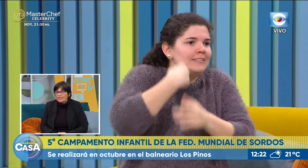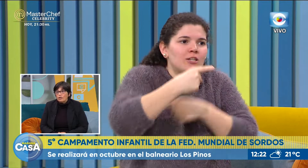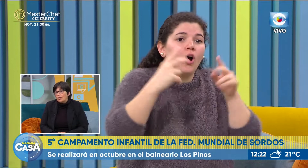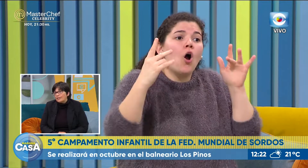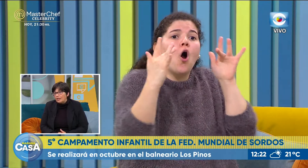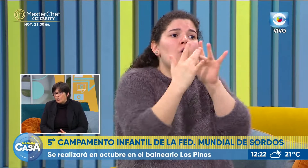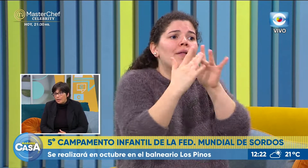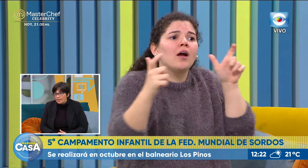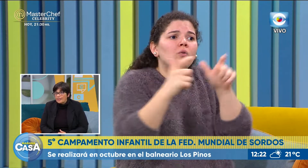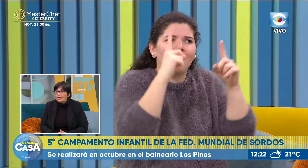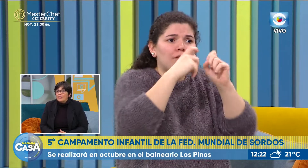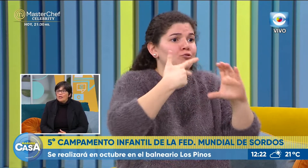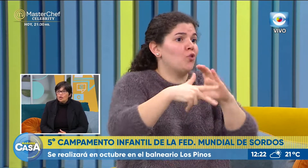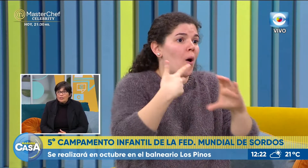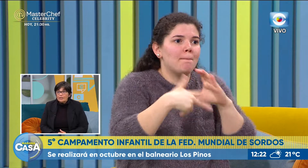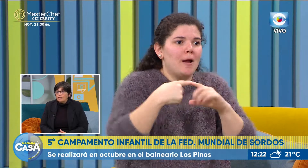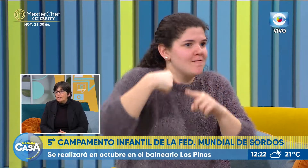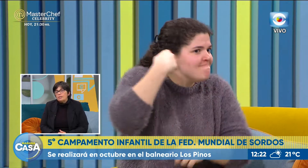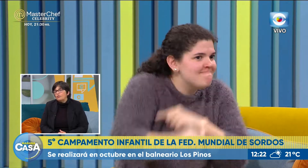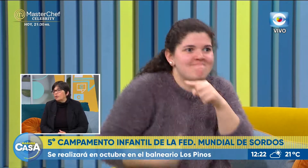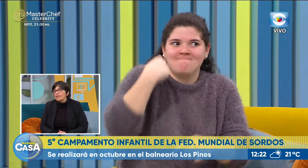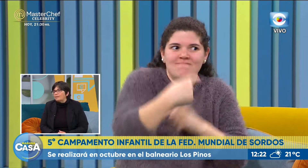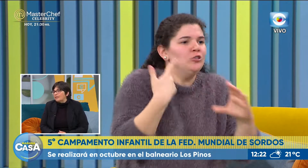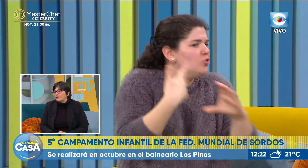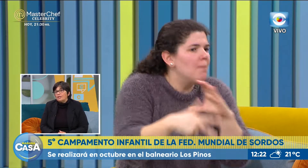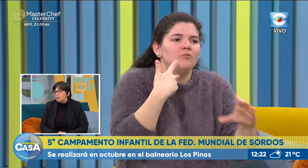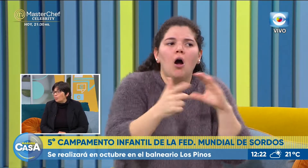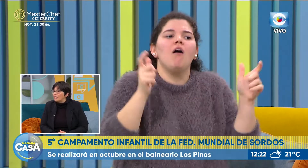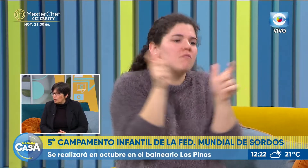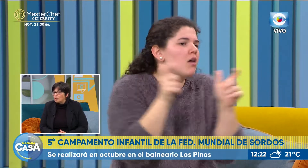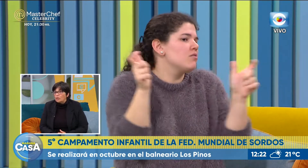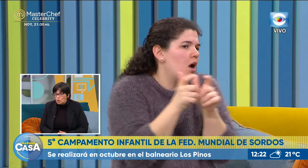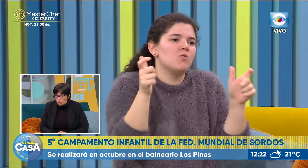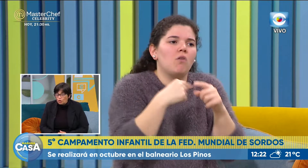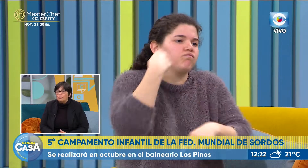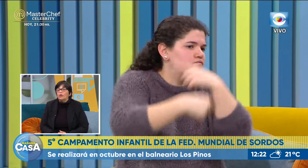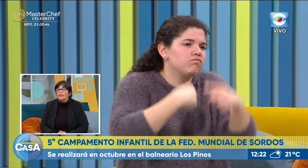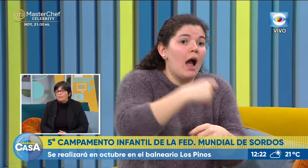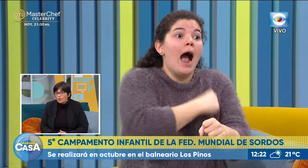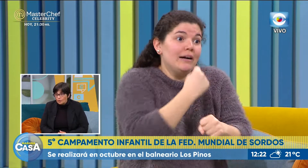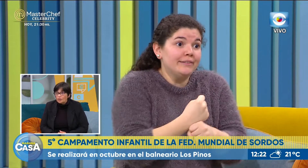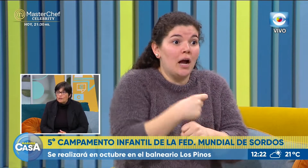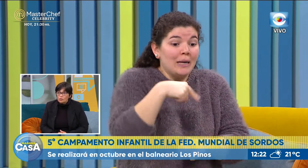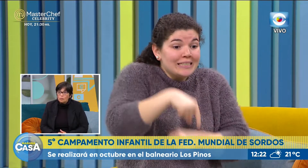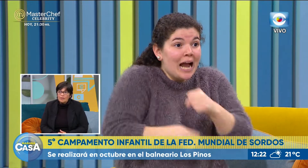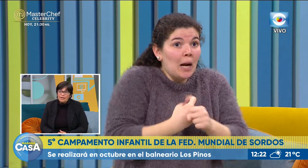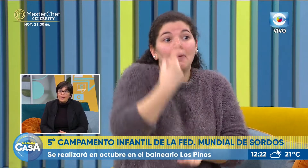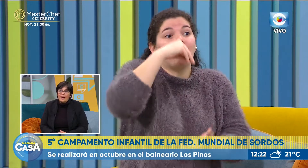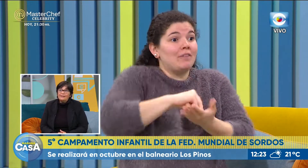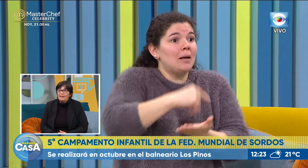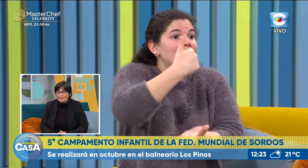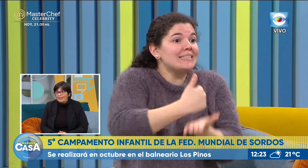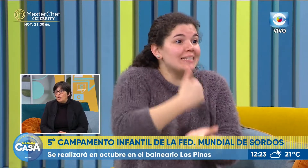organizarnos durante el COVID. El contacto que hicimos fue únicamente a través de Zoom, incluso entre nosotros. Nos teníamos reuniones de Zoom,